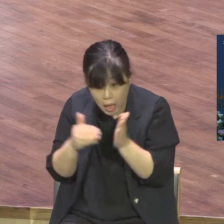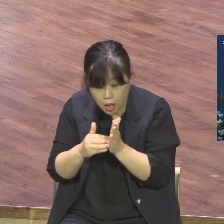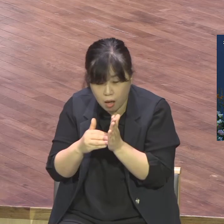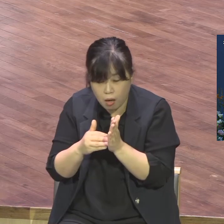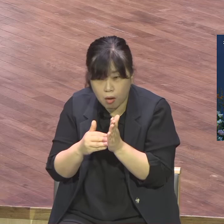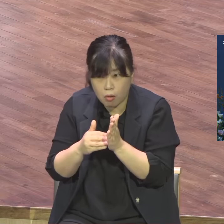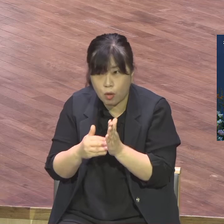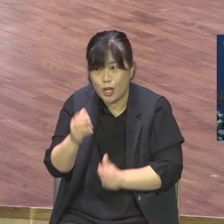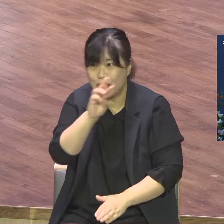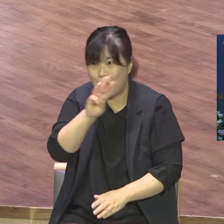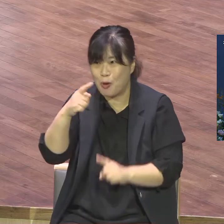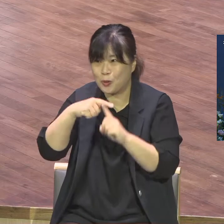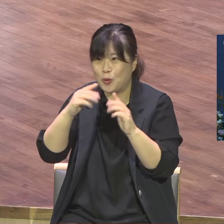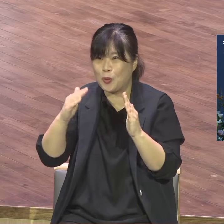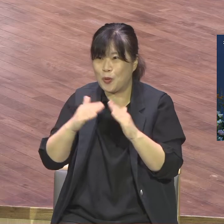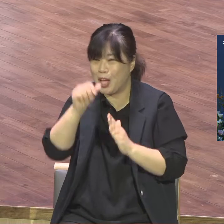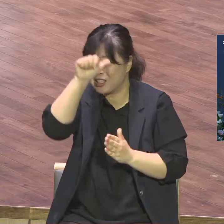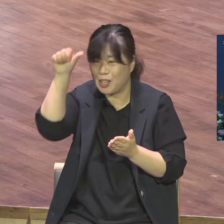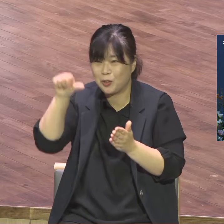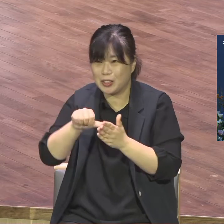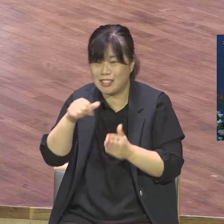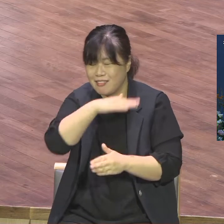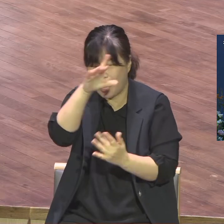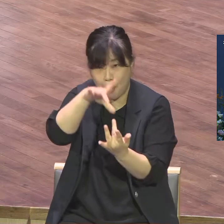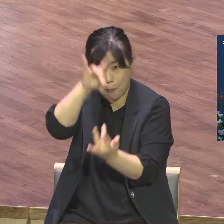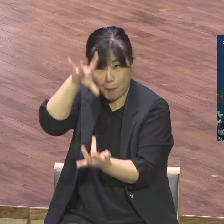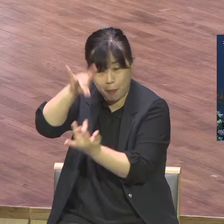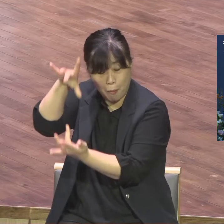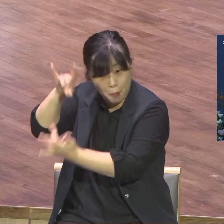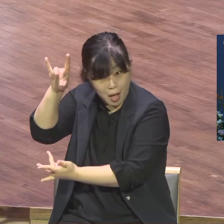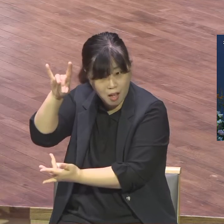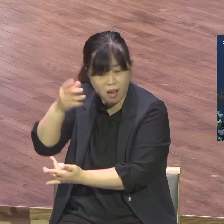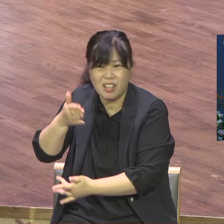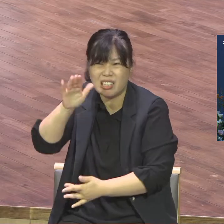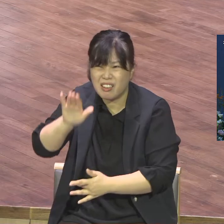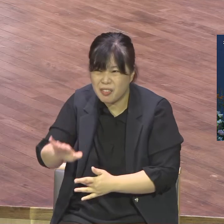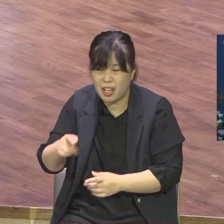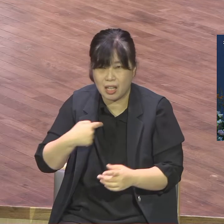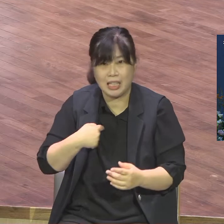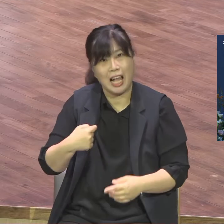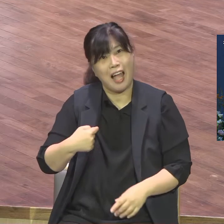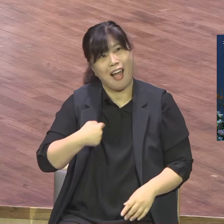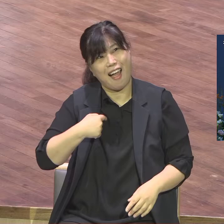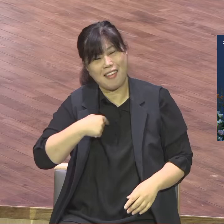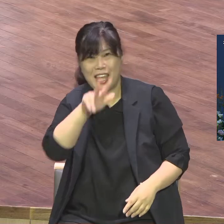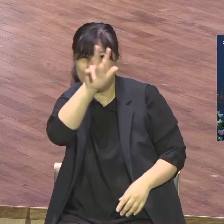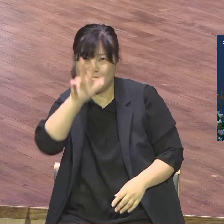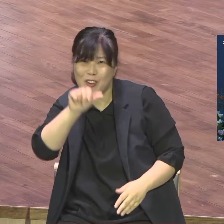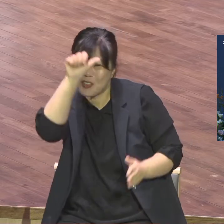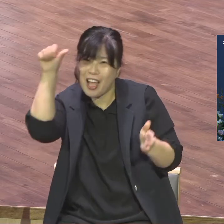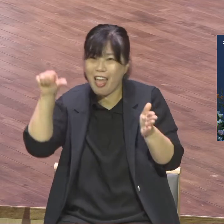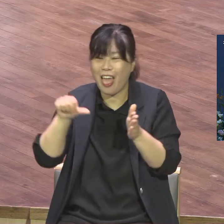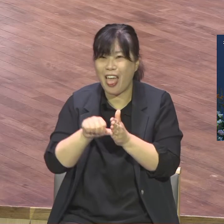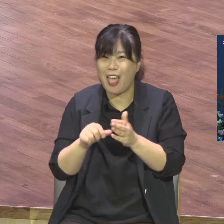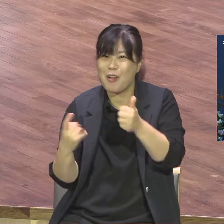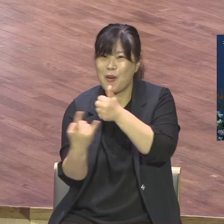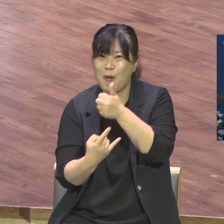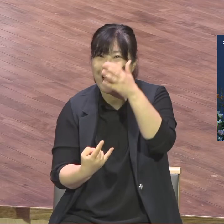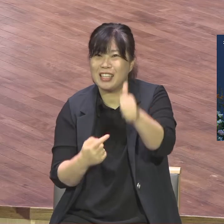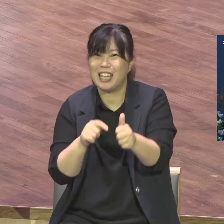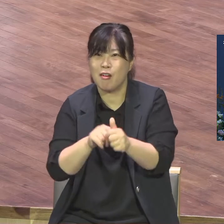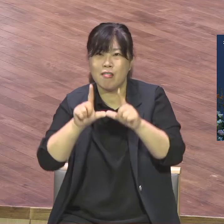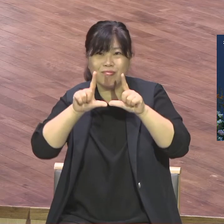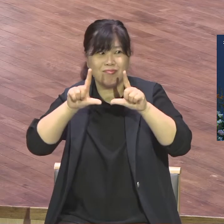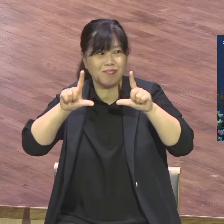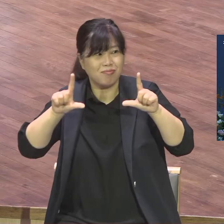동안 하나님 앞에서 축복의 통로 되길 바랍니다. 그것이 내 이름 드러내고 내 자랑하고 또 그걸 보세요.